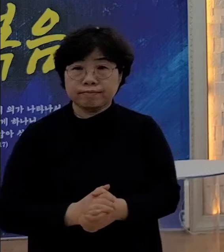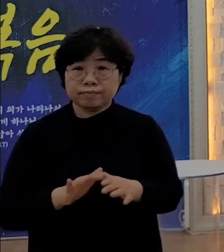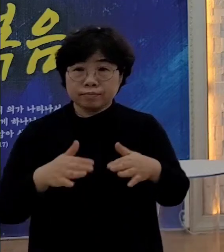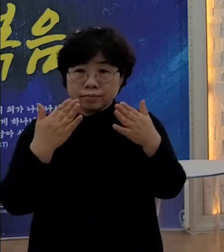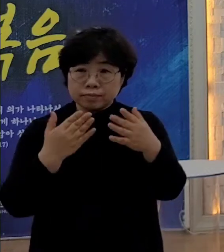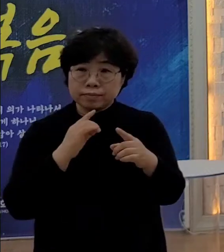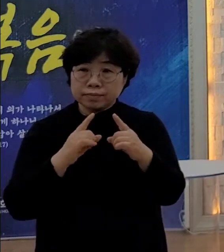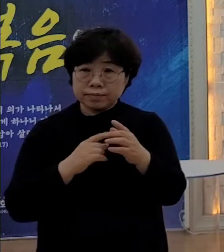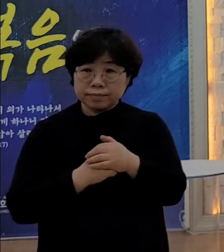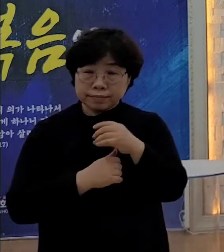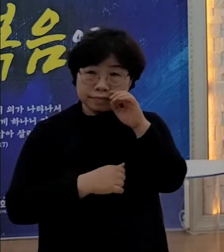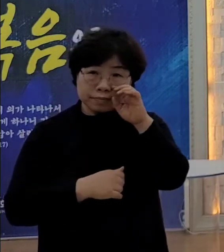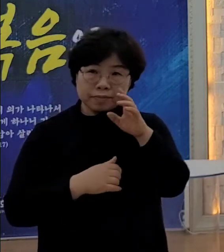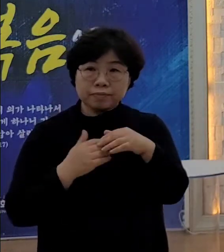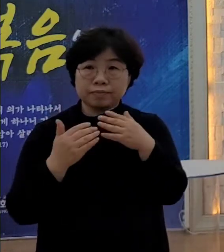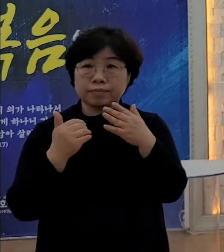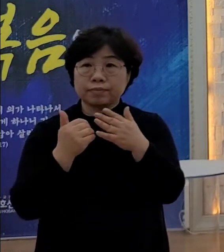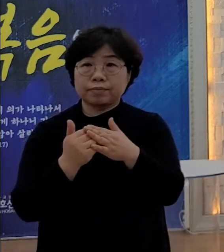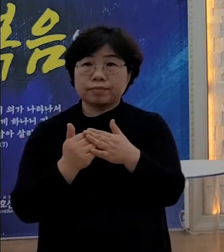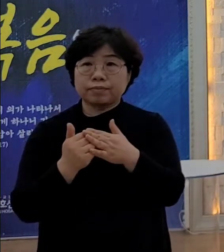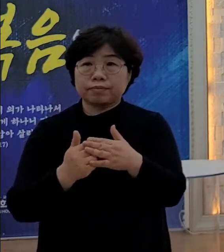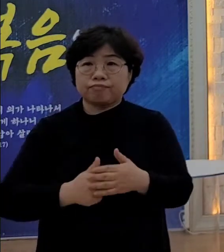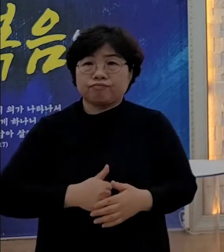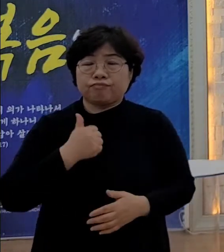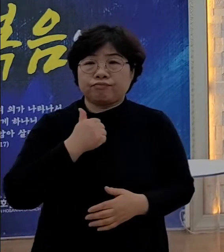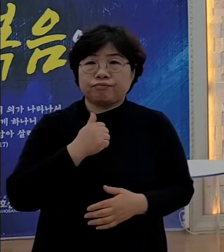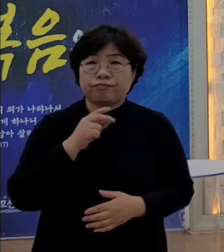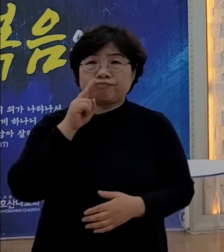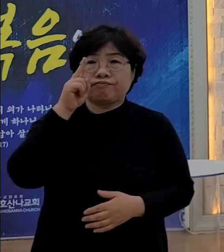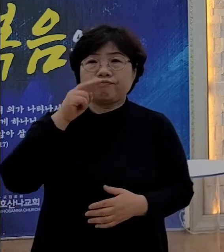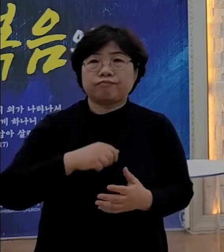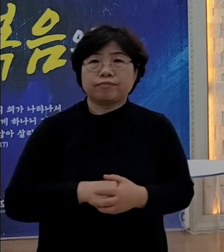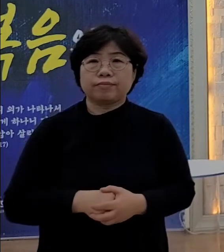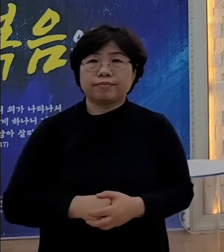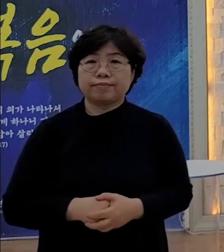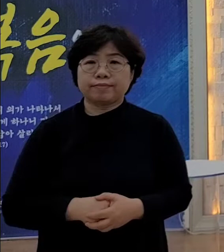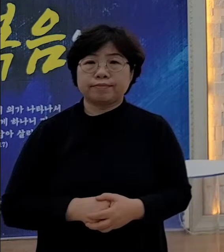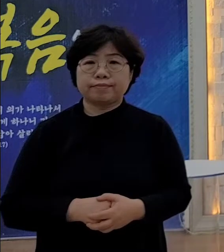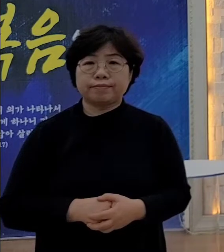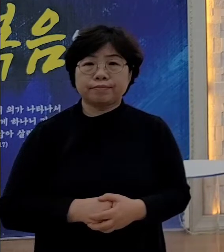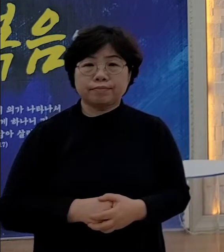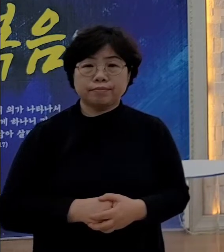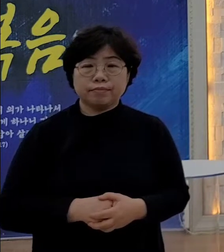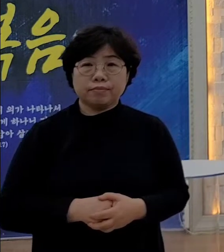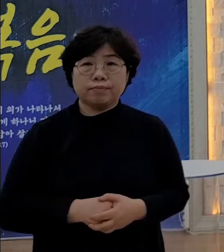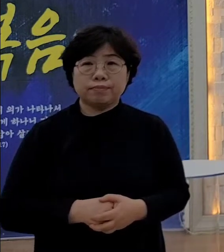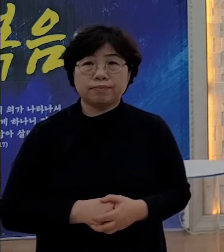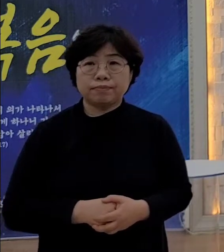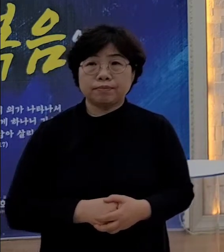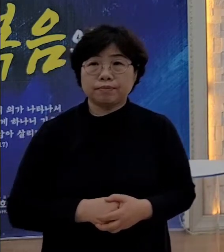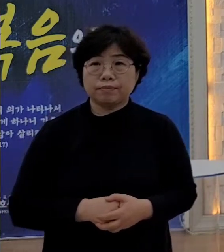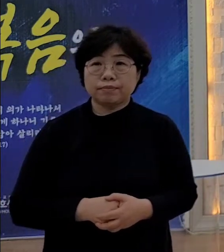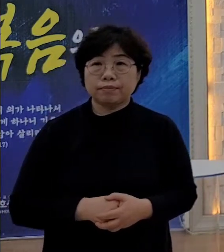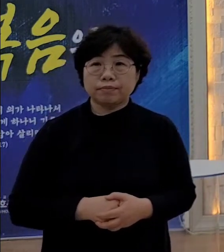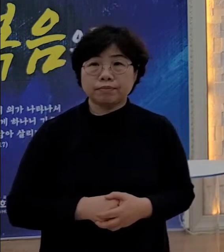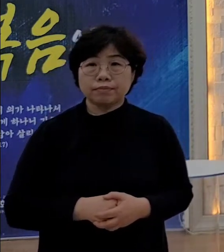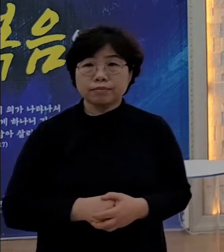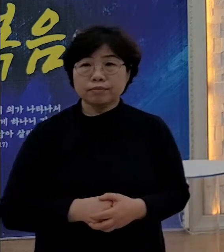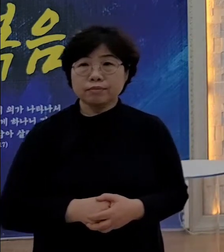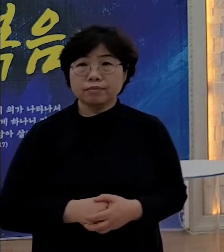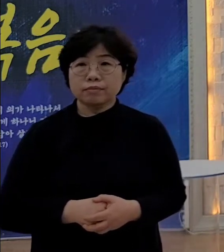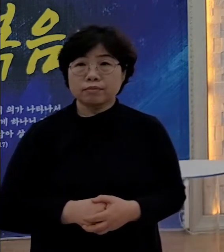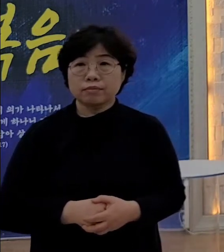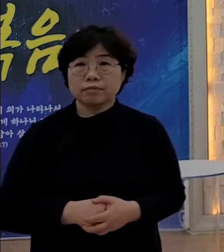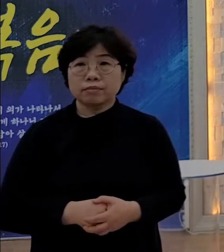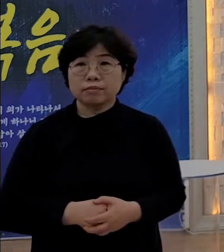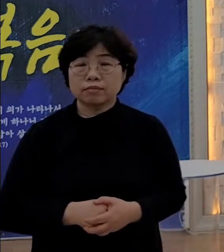주신 말씀으로 하나님의 진노의 심각성이라는 제목으로 잠시 말씀을 이렇게 나누려고